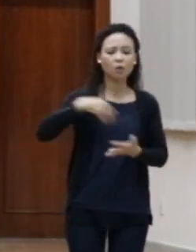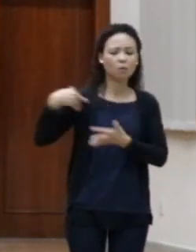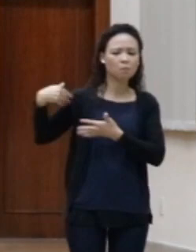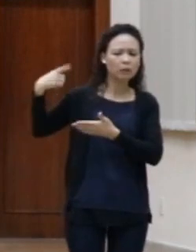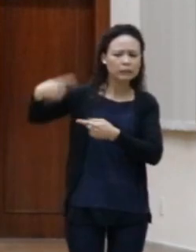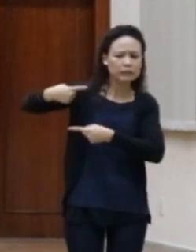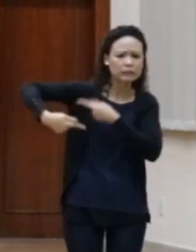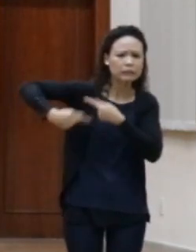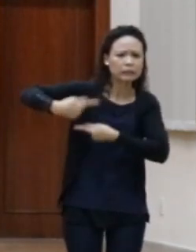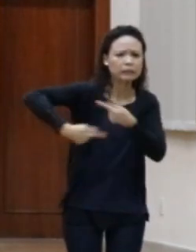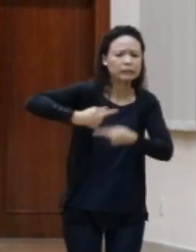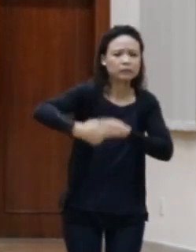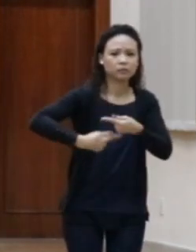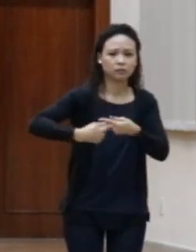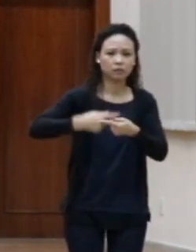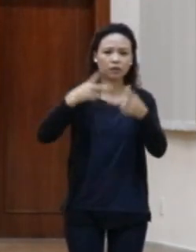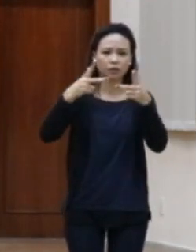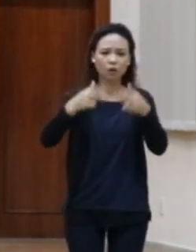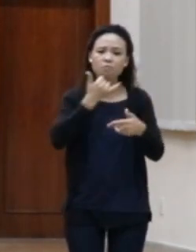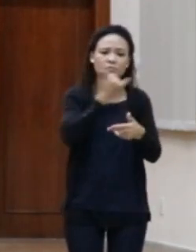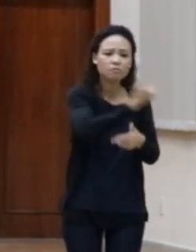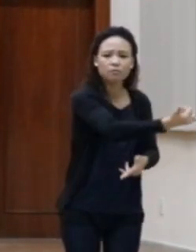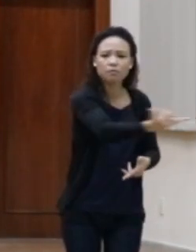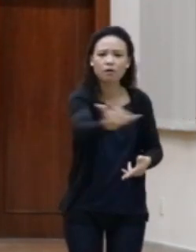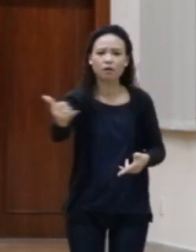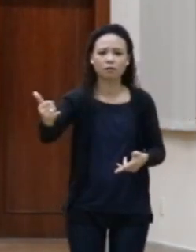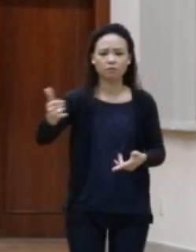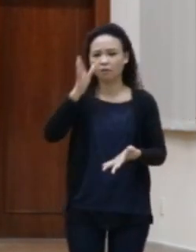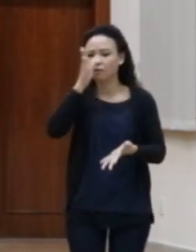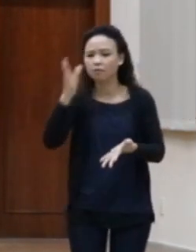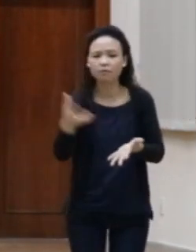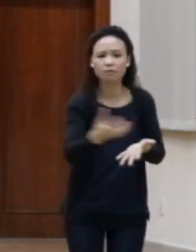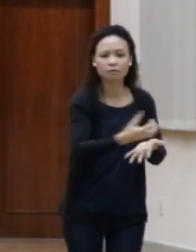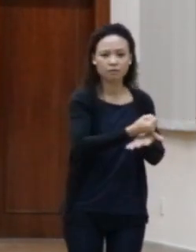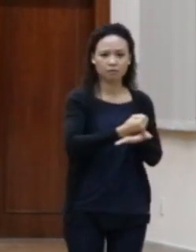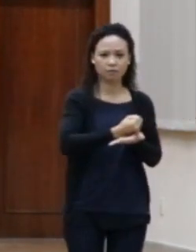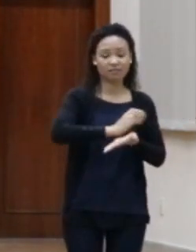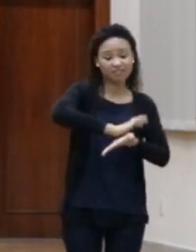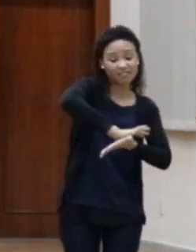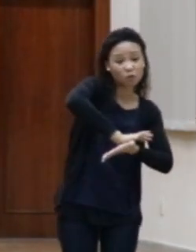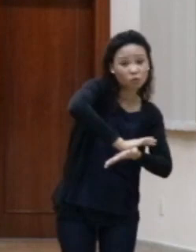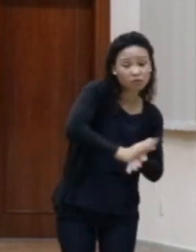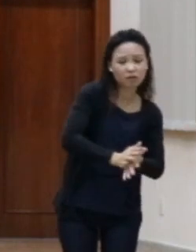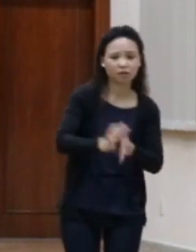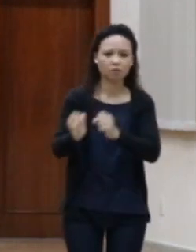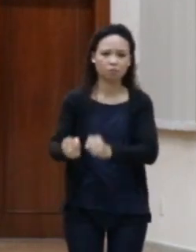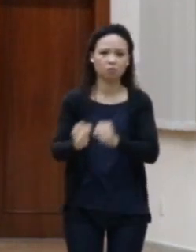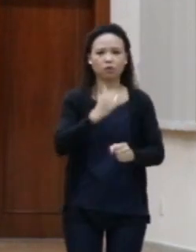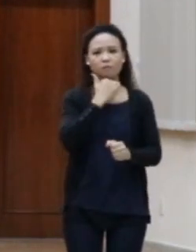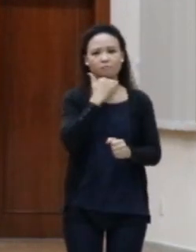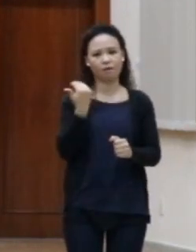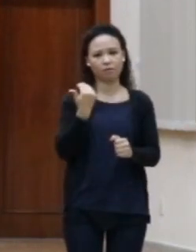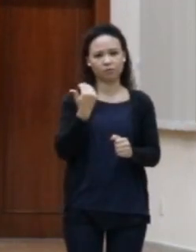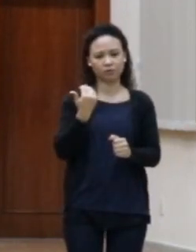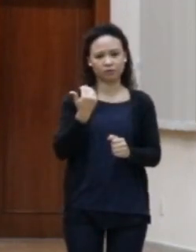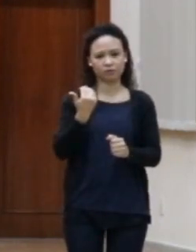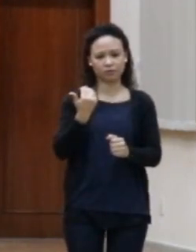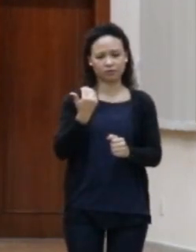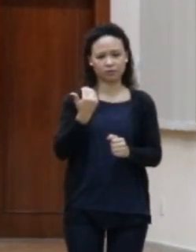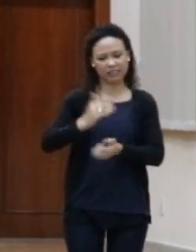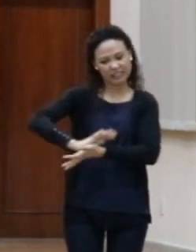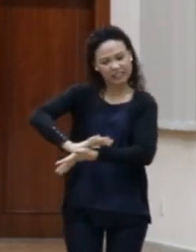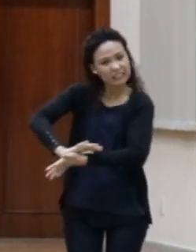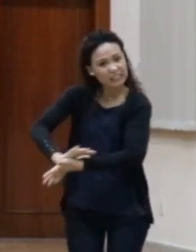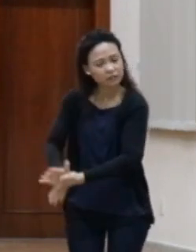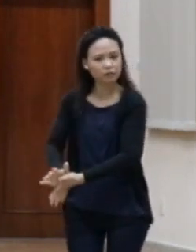Deus, justificar o pecador, derrotar o poder da morte, como estudamos na EBD hoje pela manhã, e o